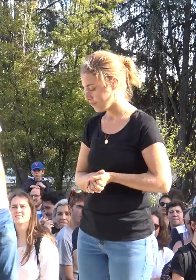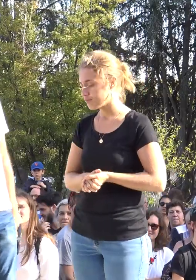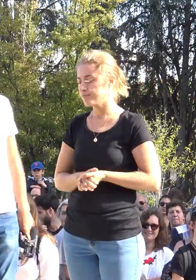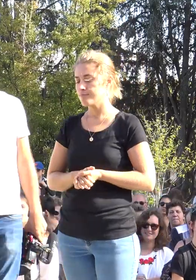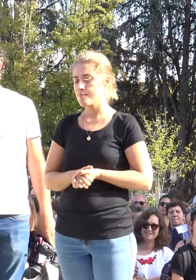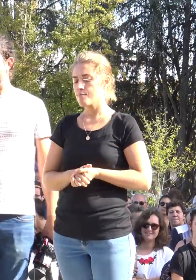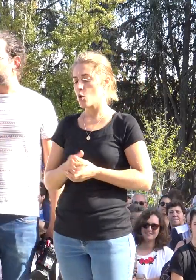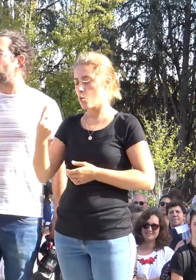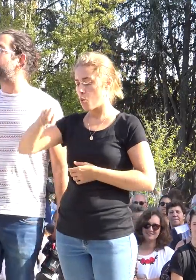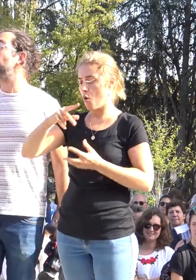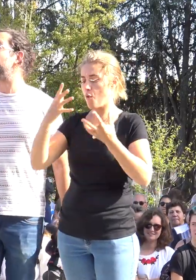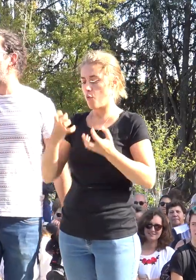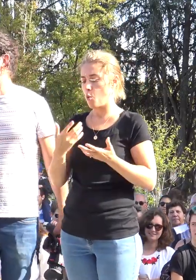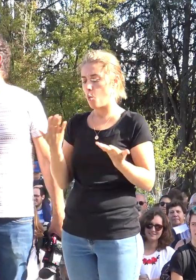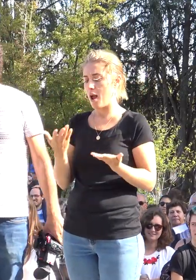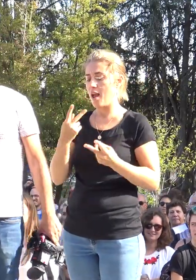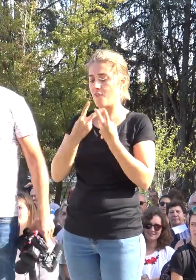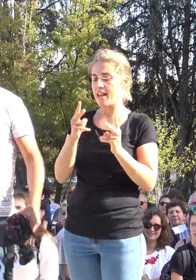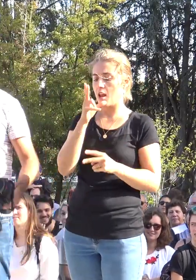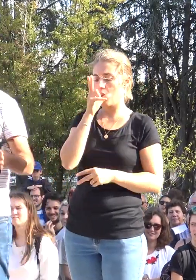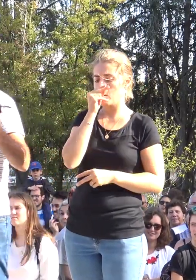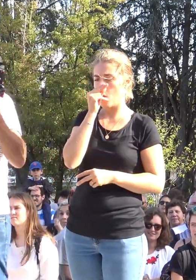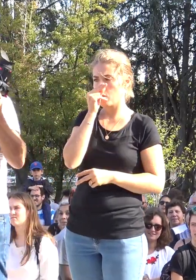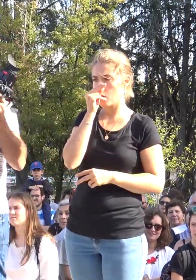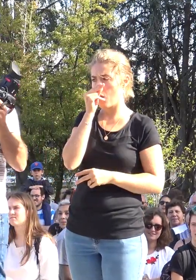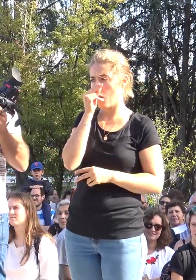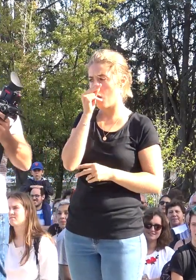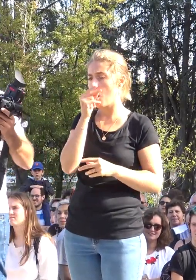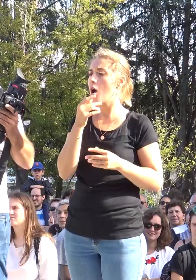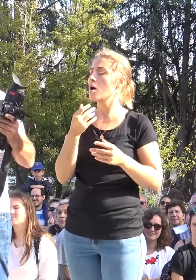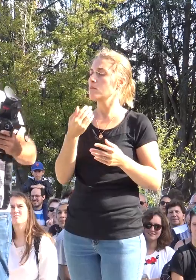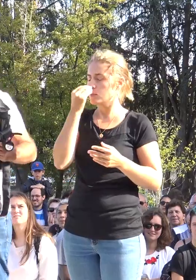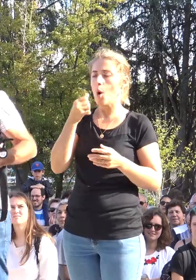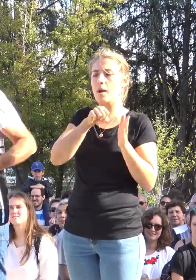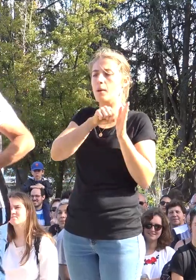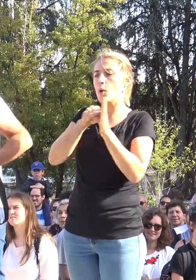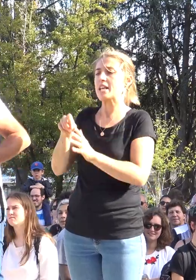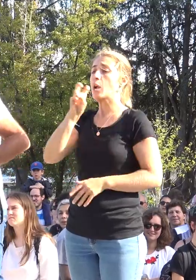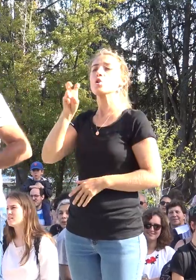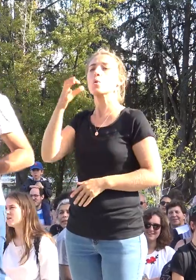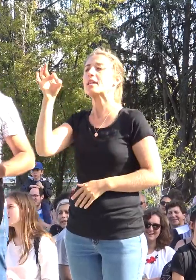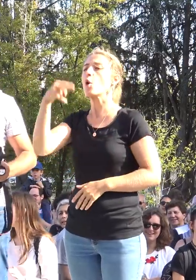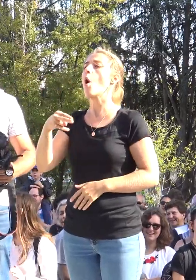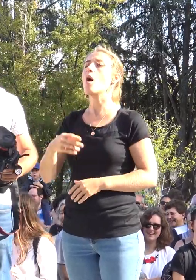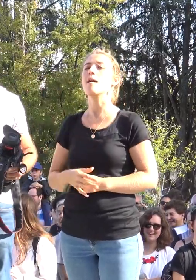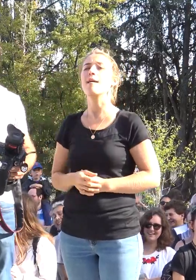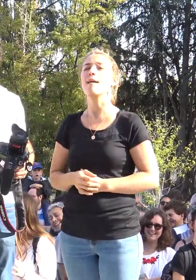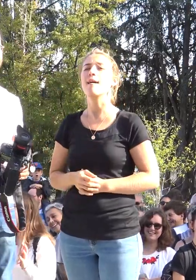Est-ce que vous souhaitez que la ville de Nantes fasse de l'écologie sa priorité?